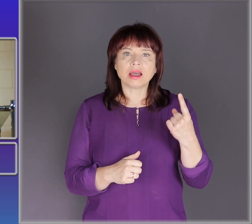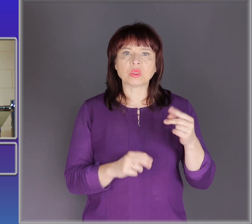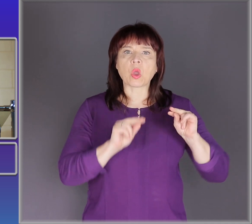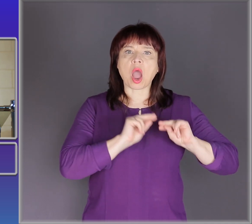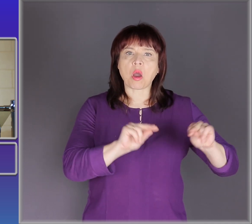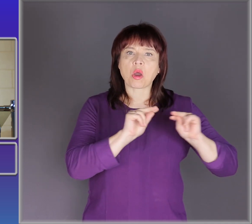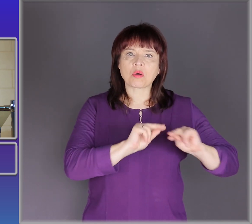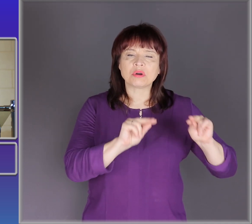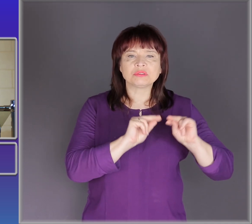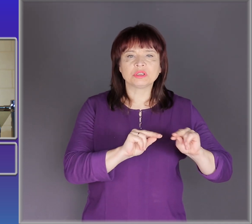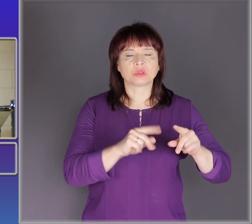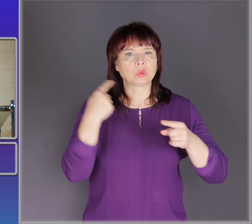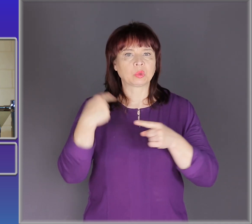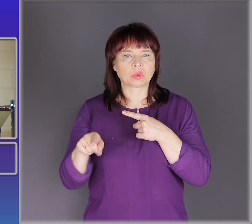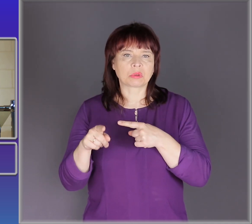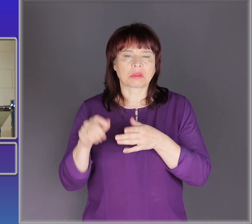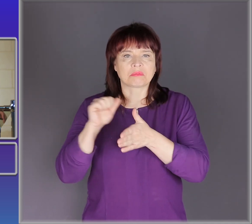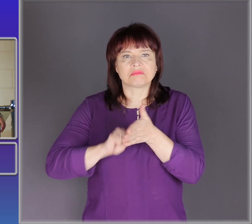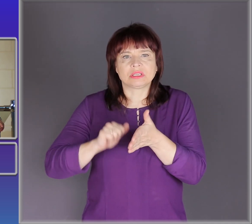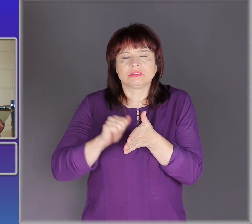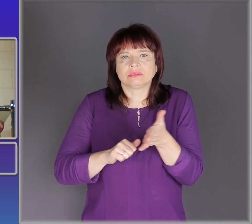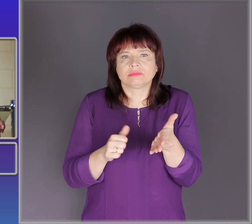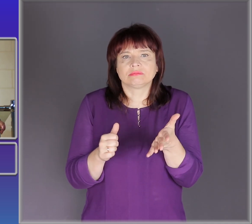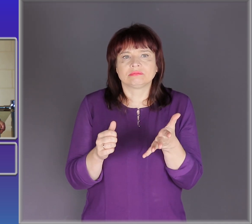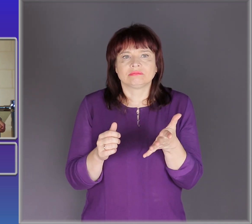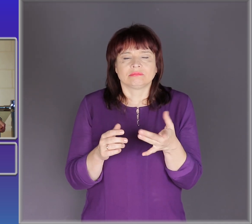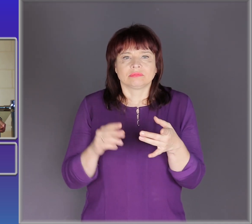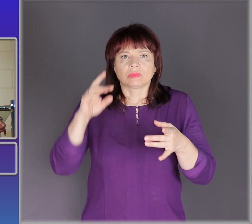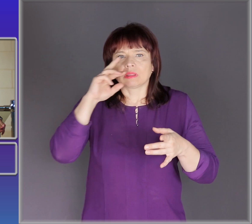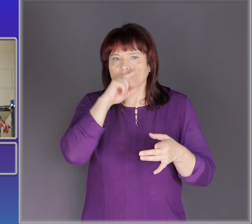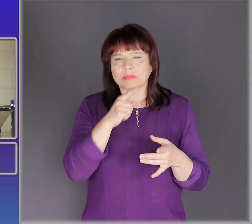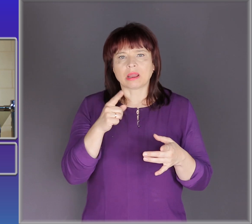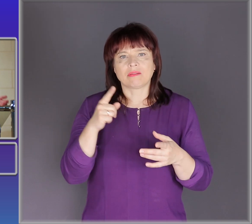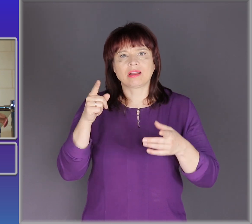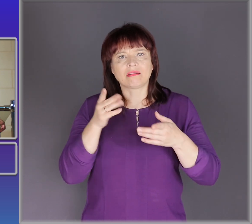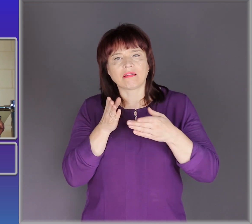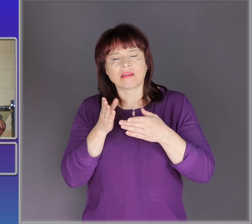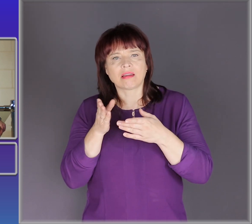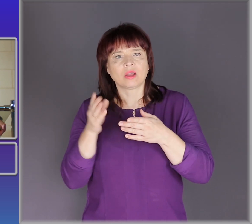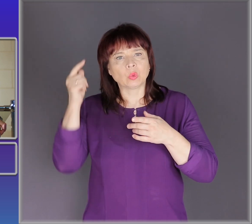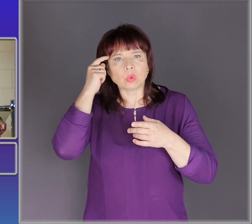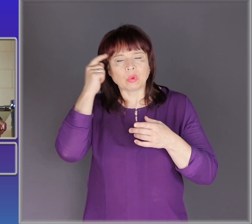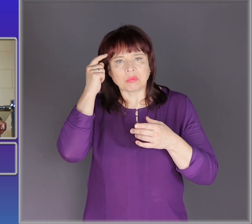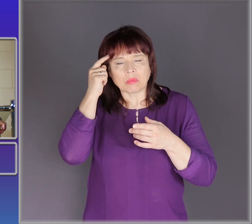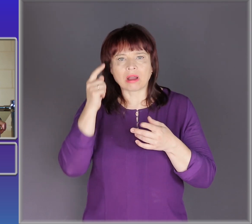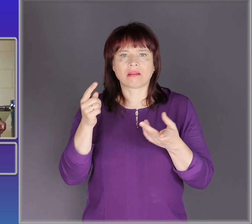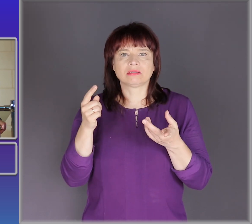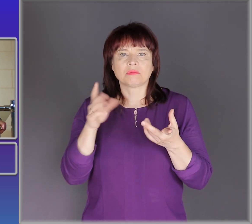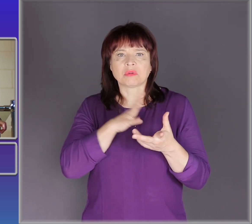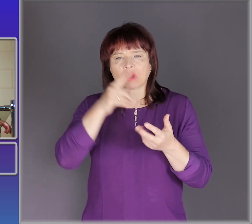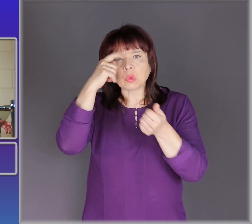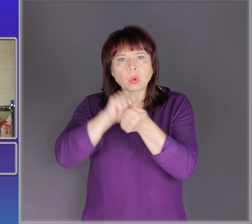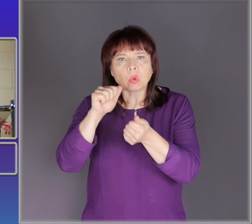из-за доктринальных каких-то издержек другие столкнулись с крайностями и глупостями через которое проходило